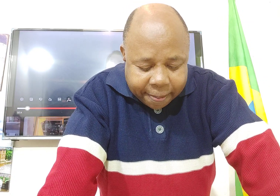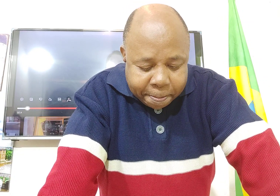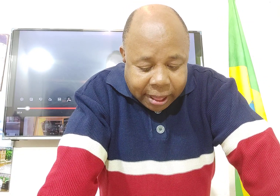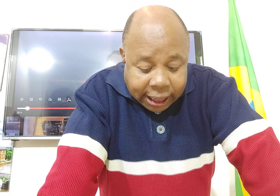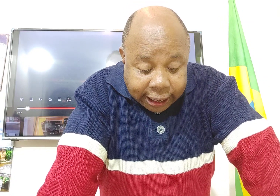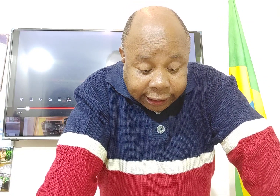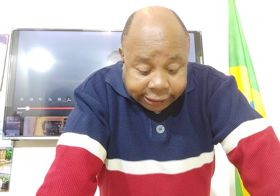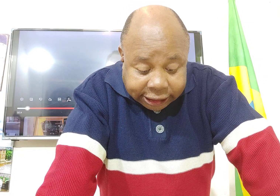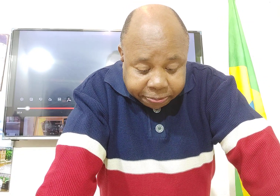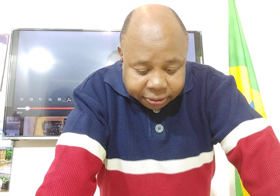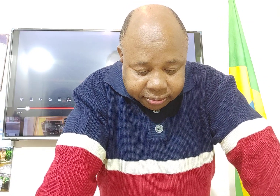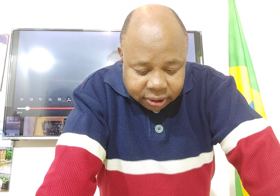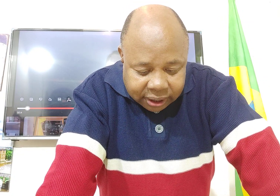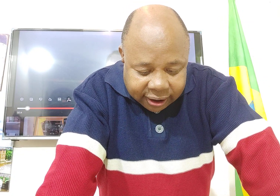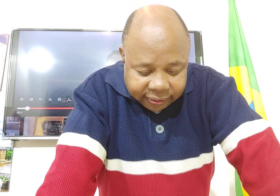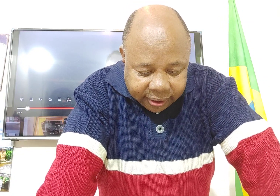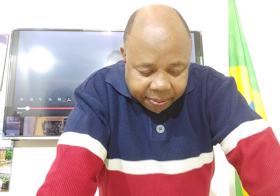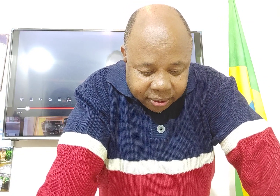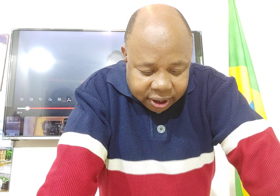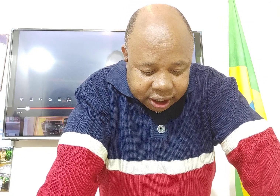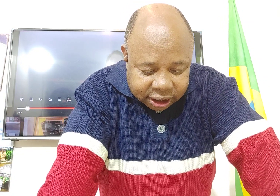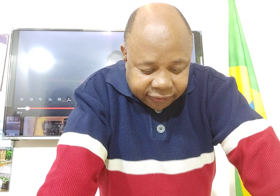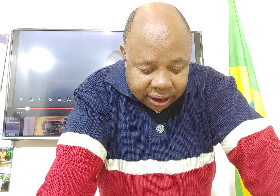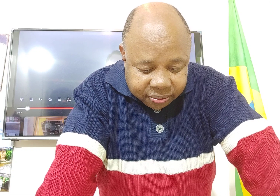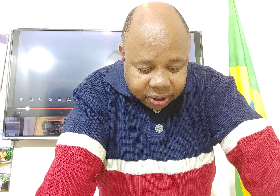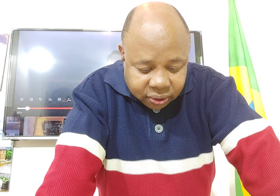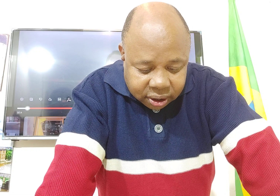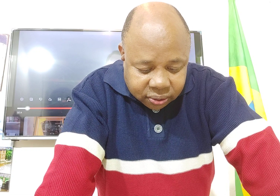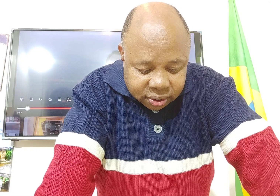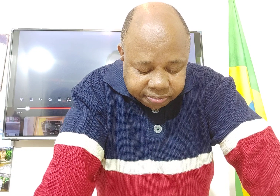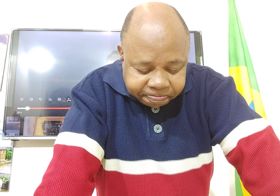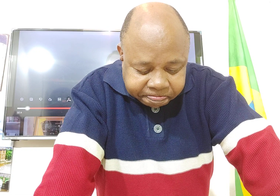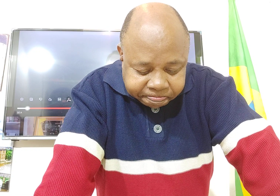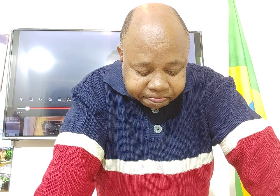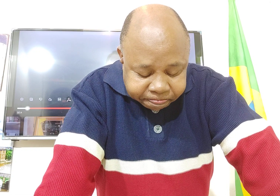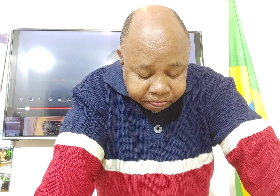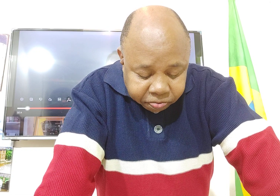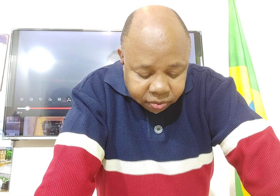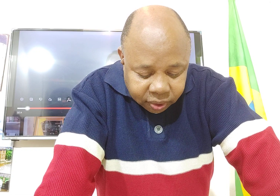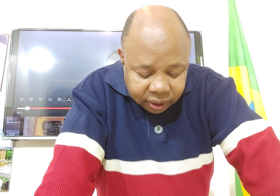lá. Vamos lá. Política, mistura tudo.